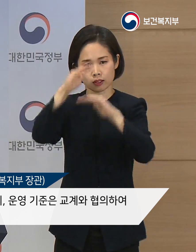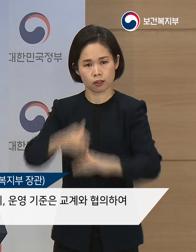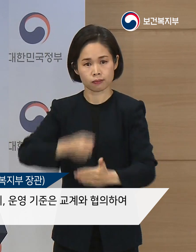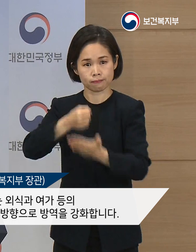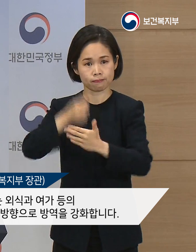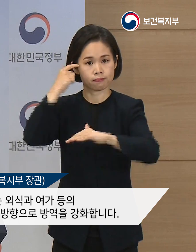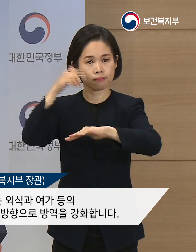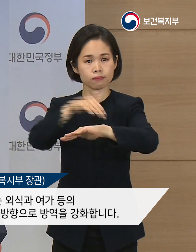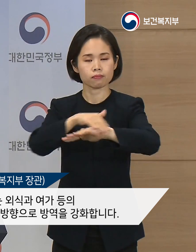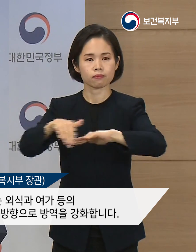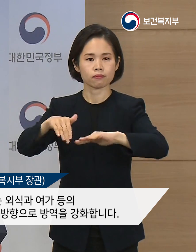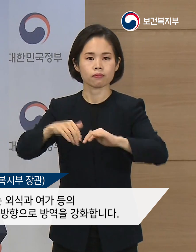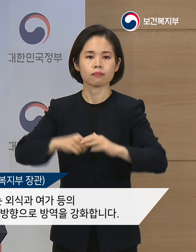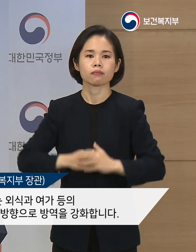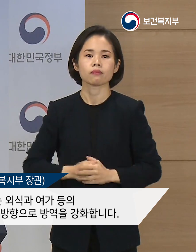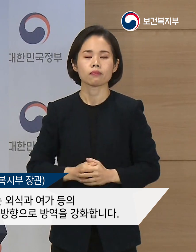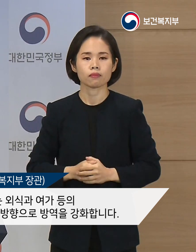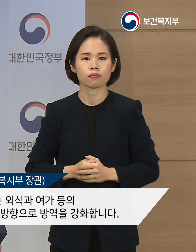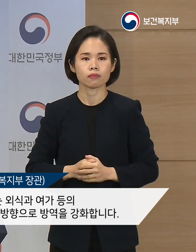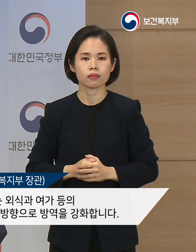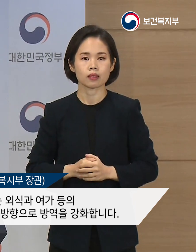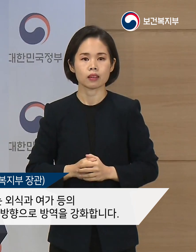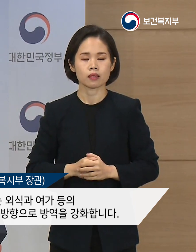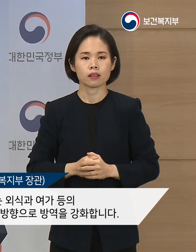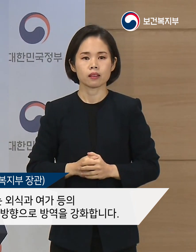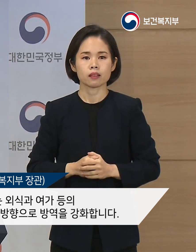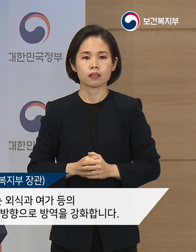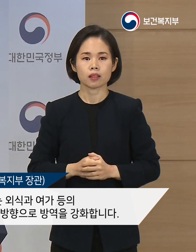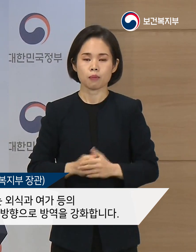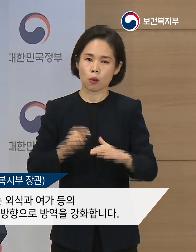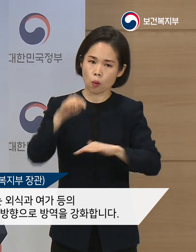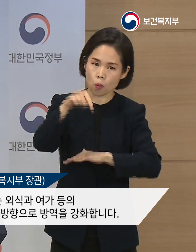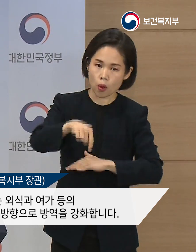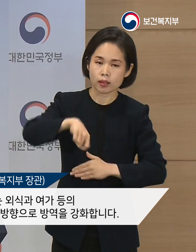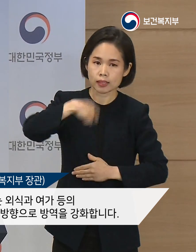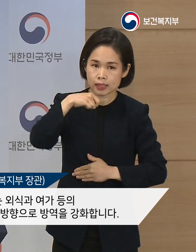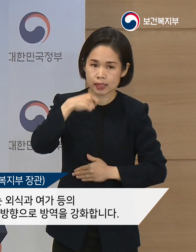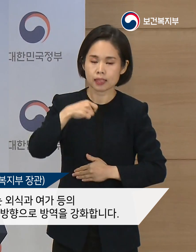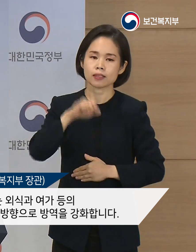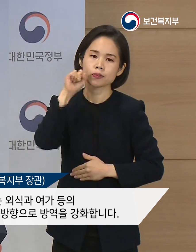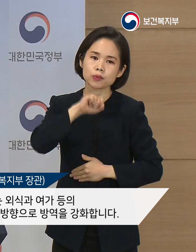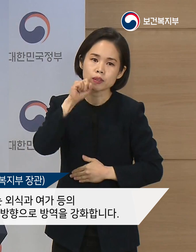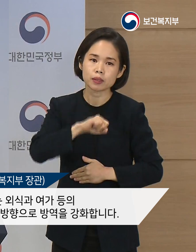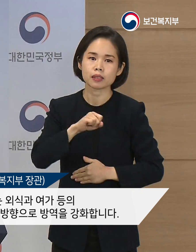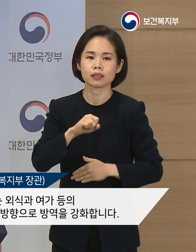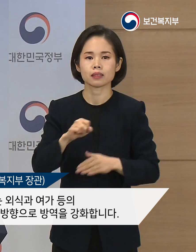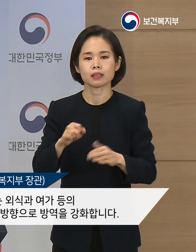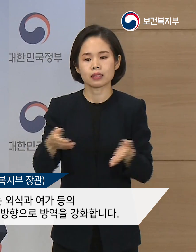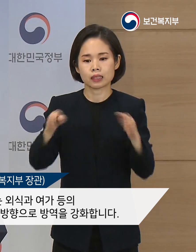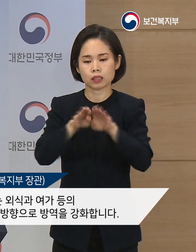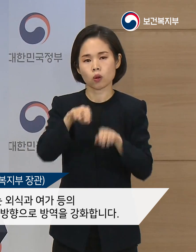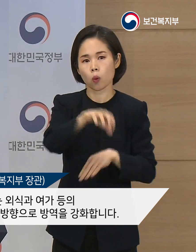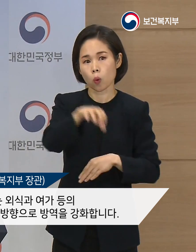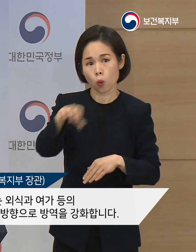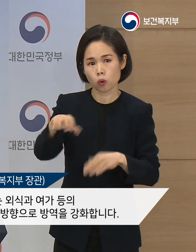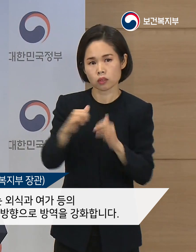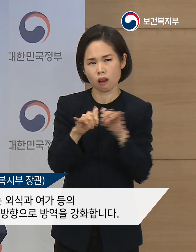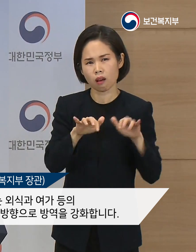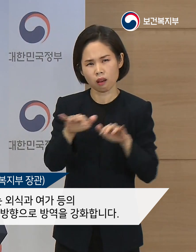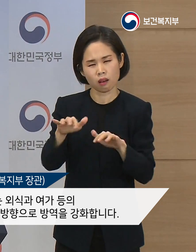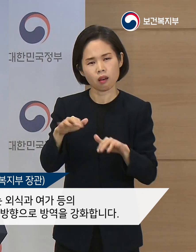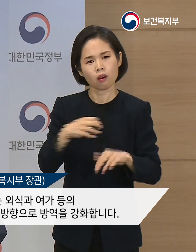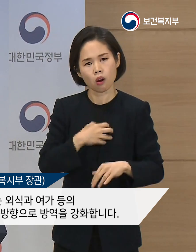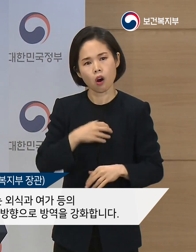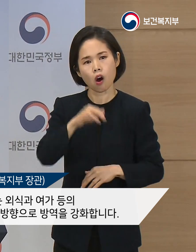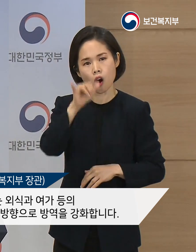예정입니다. 이와 함께 이용이 증가할 것으로 예상되는 외식과 여가 등의 다중이용시설에